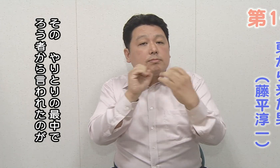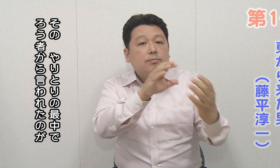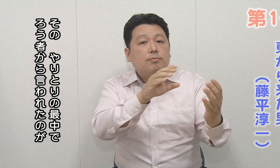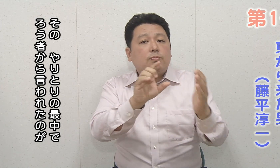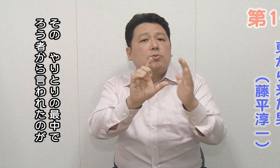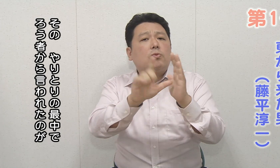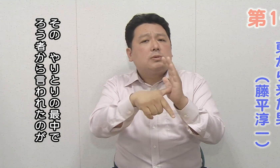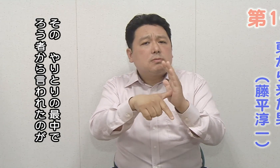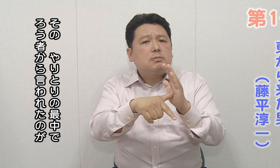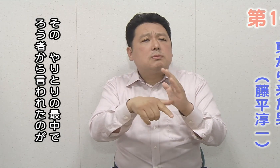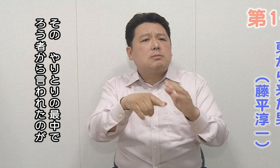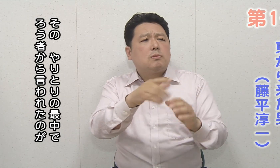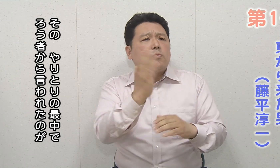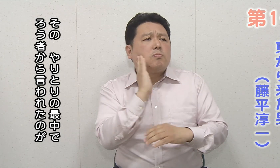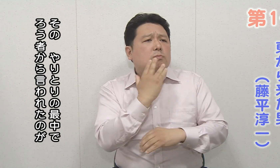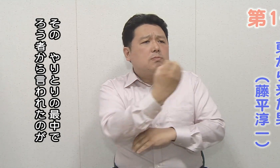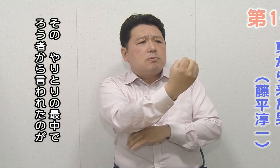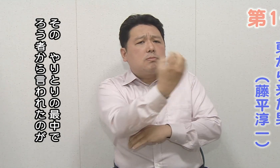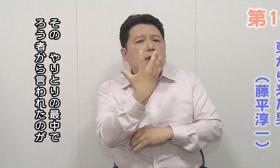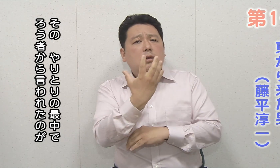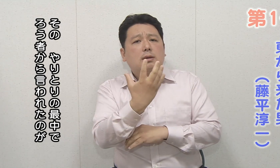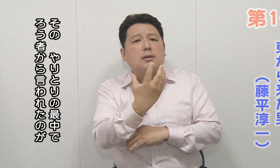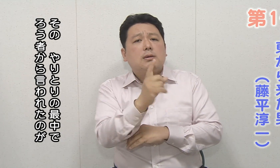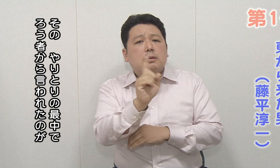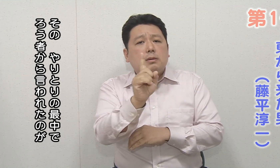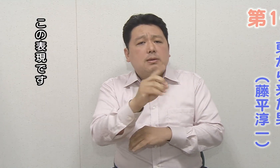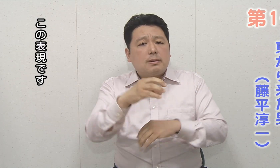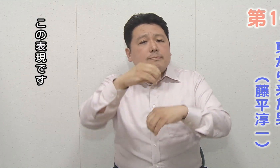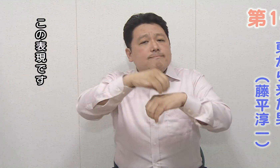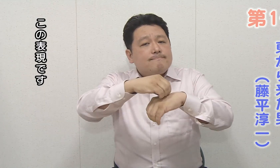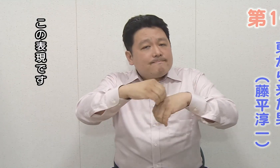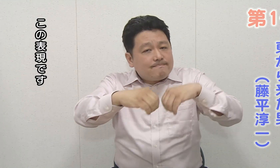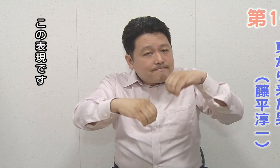やり取りの最中でろう者から言われたのが